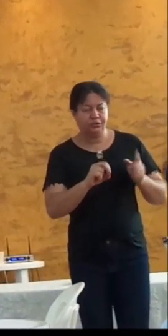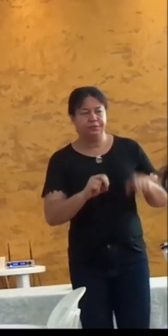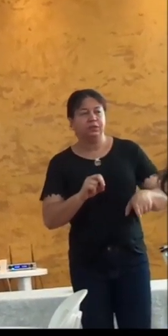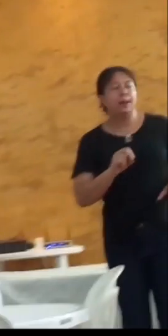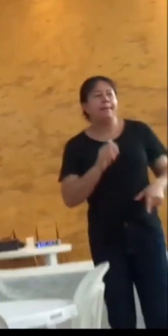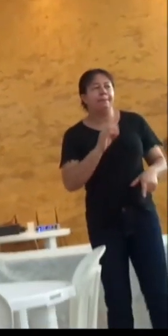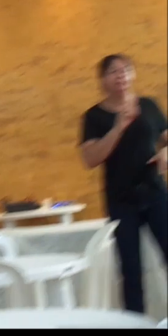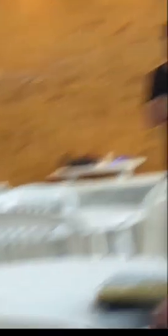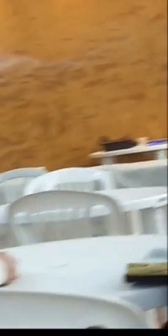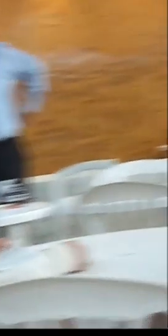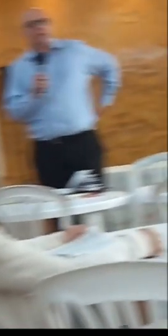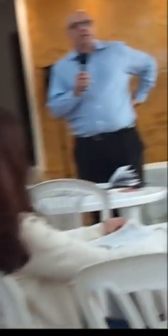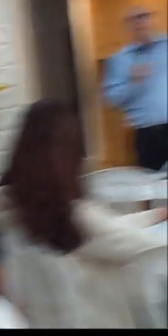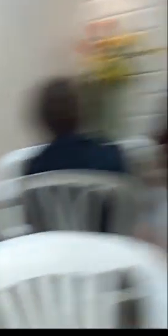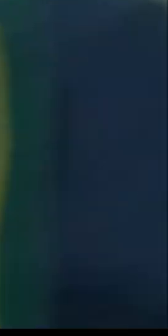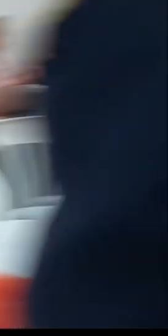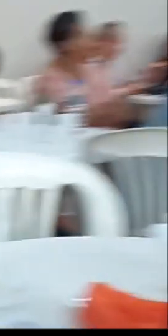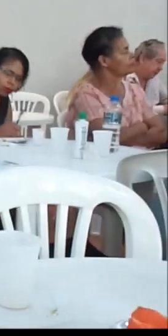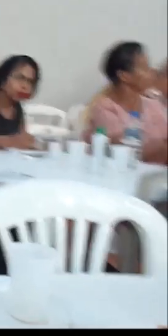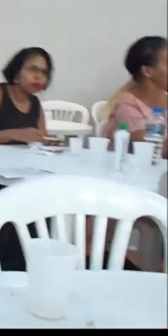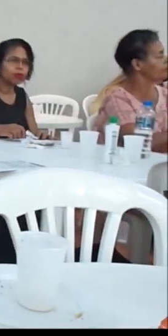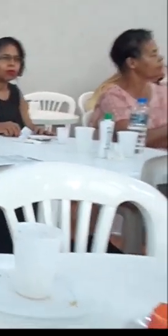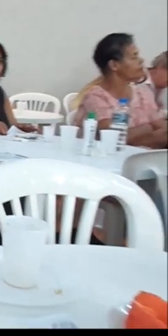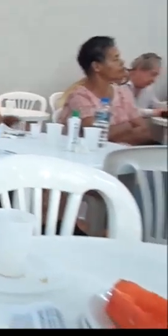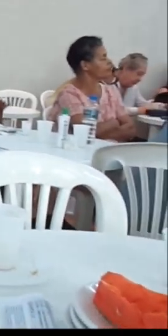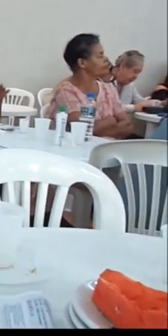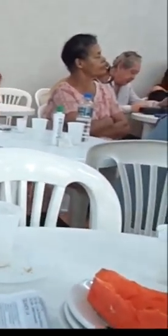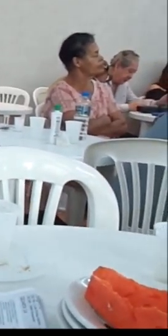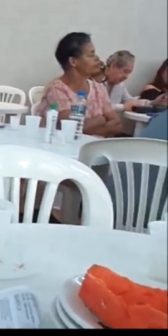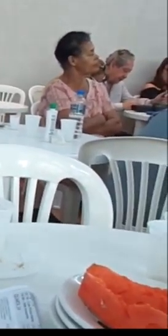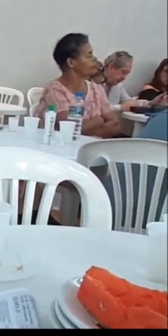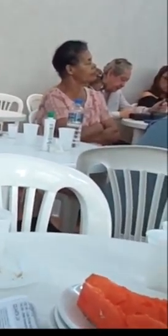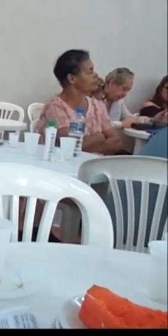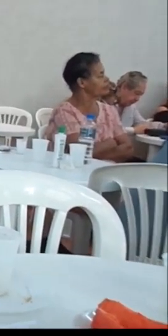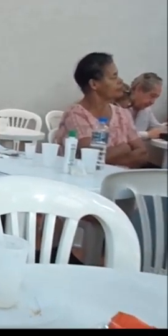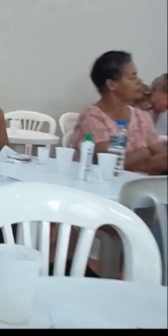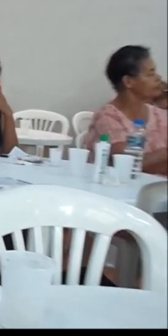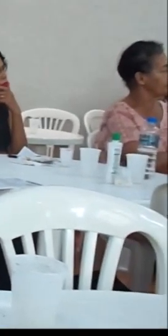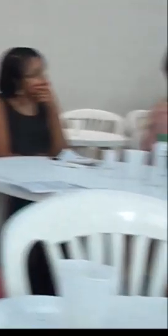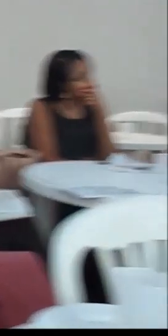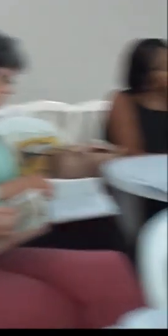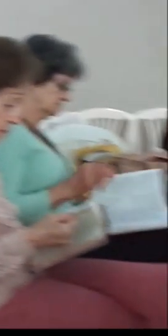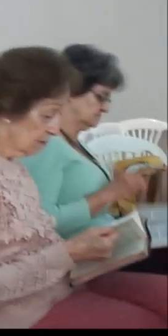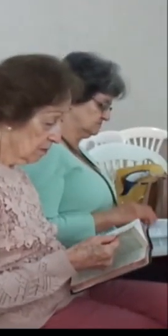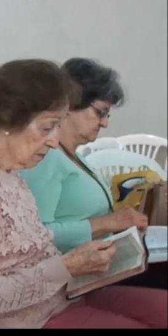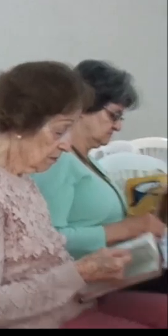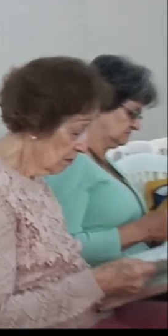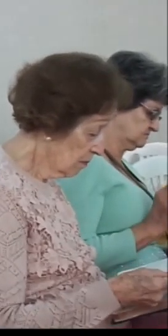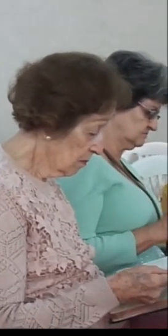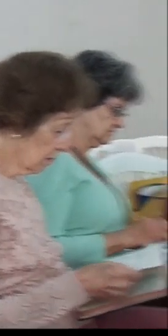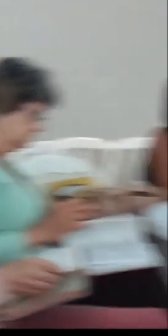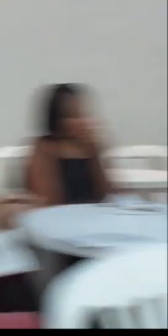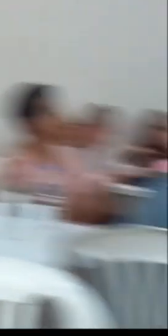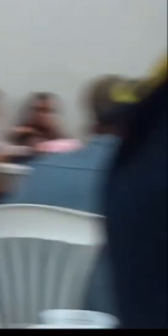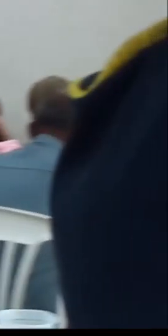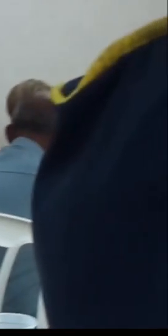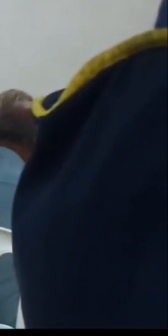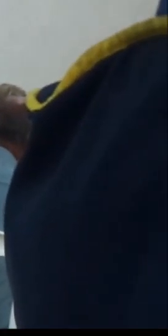Mateus 1, 20, Maria noiva não tinha deitado o homem,